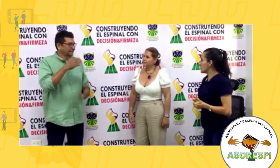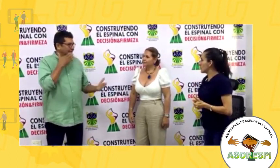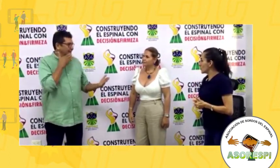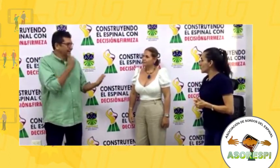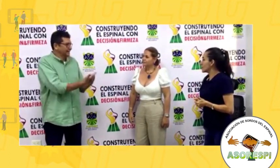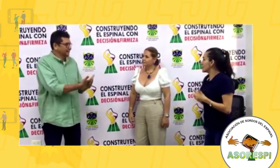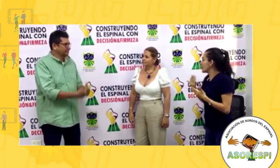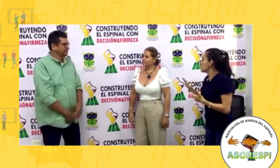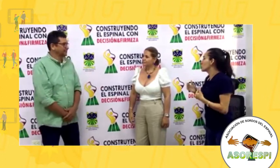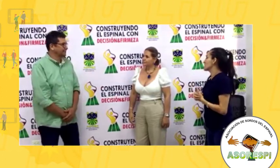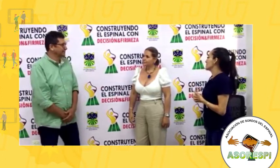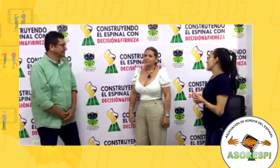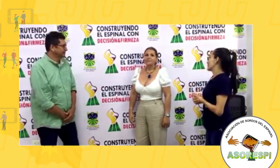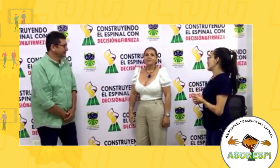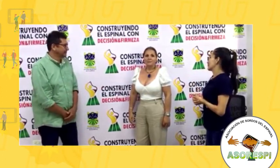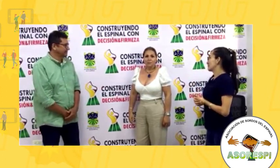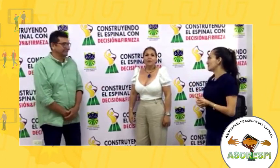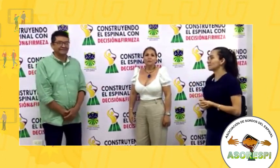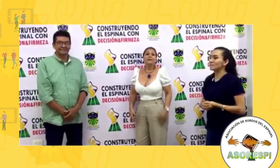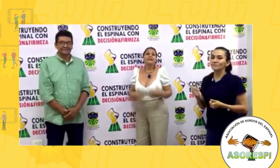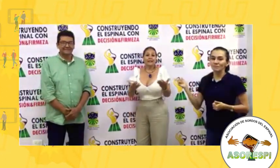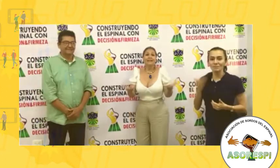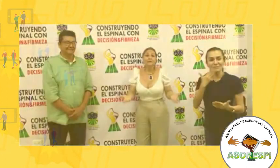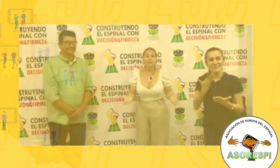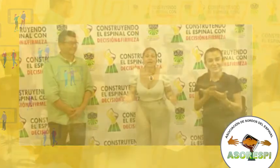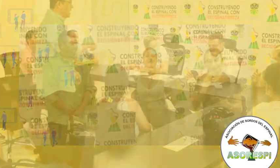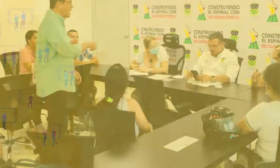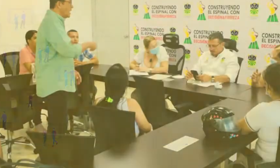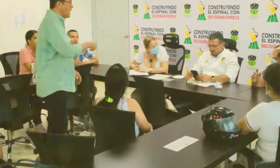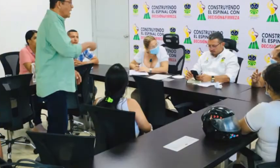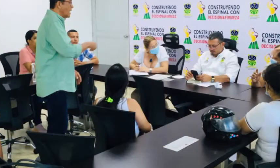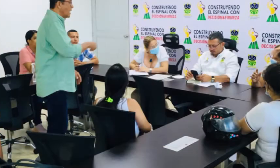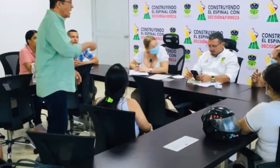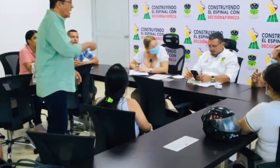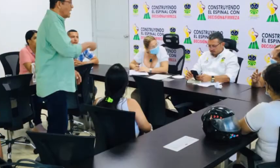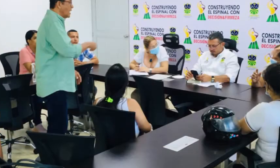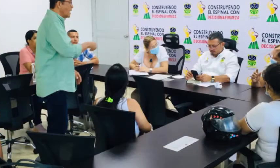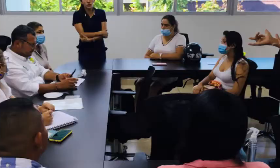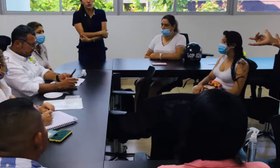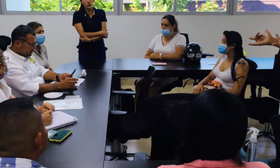del 1996 de día. Muchísimas gracias. Bueno, muchas gracias a ustedes.